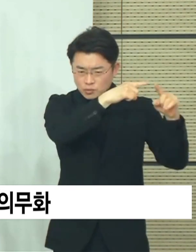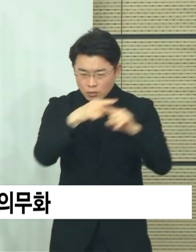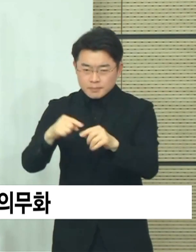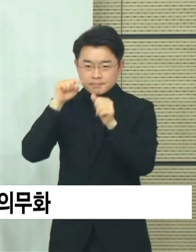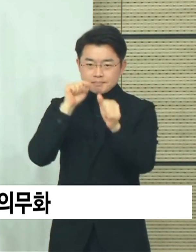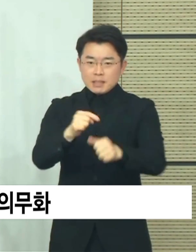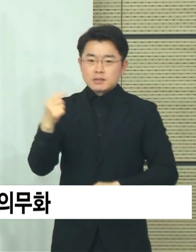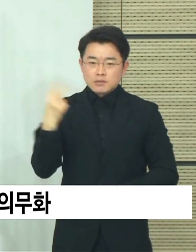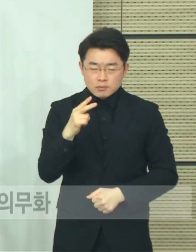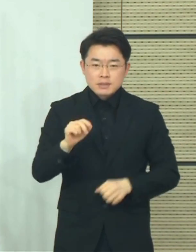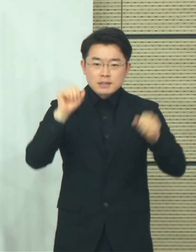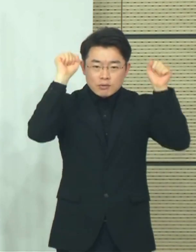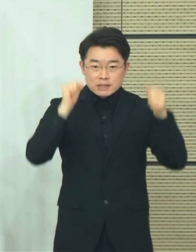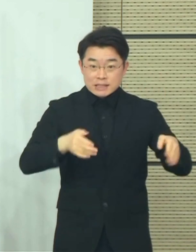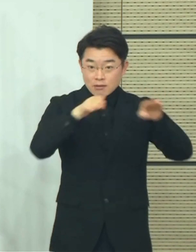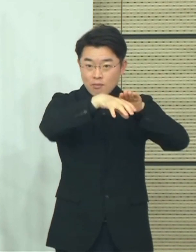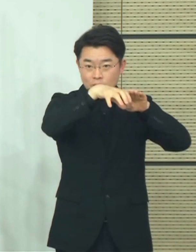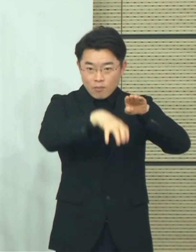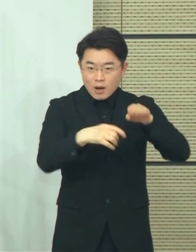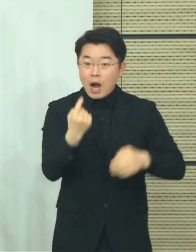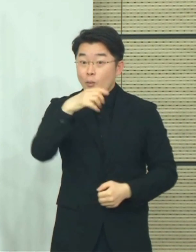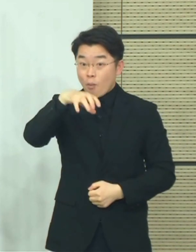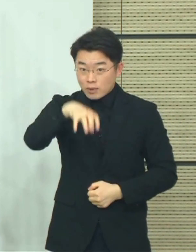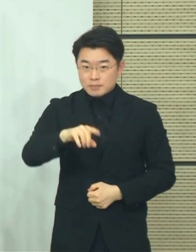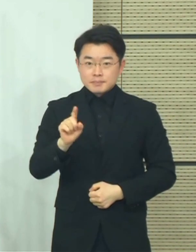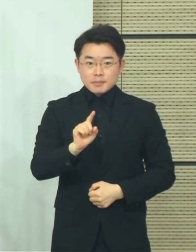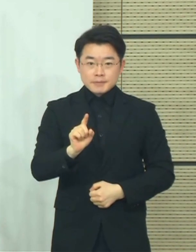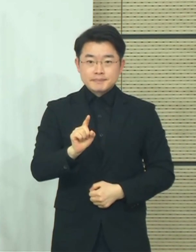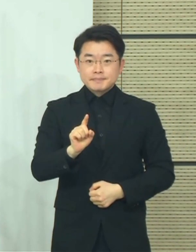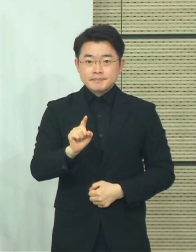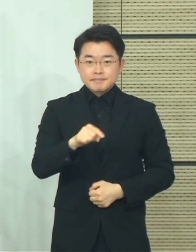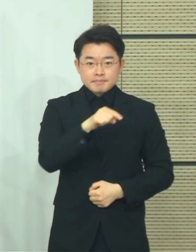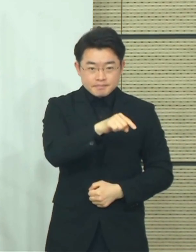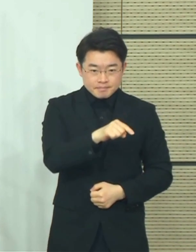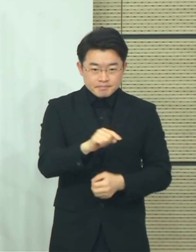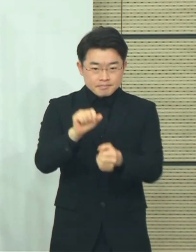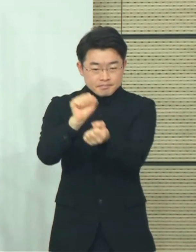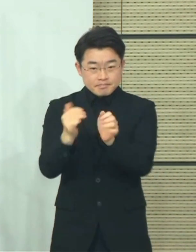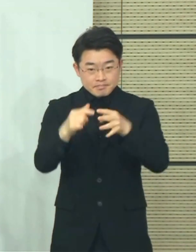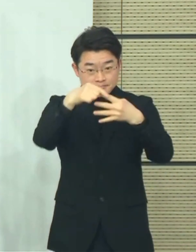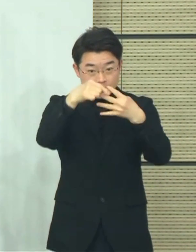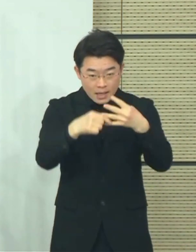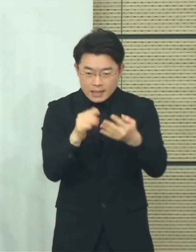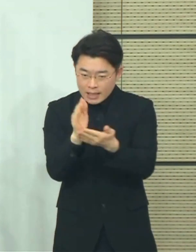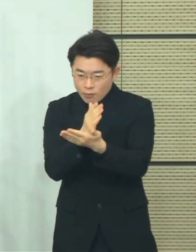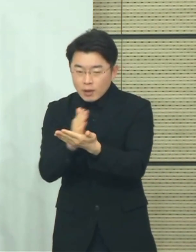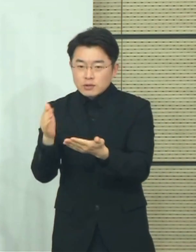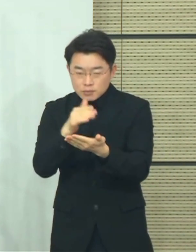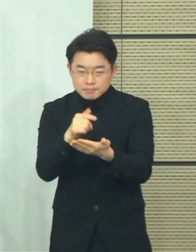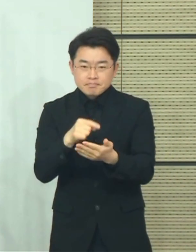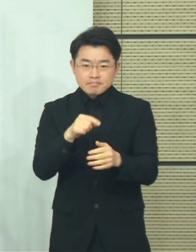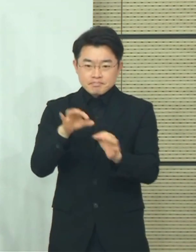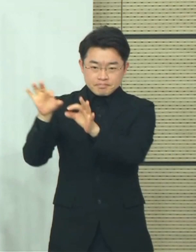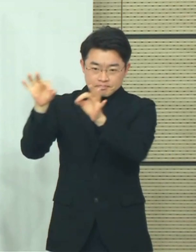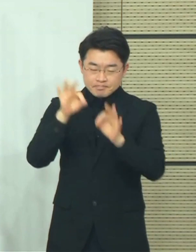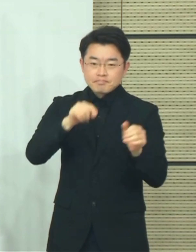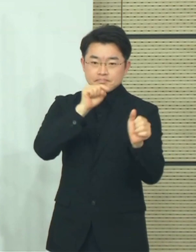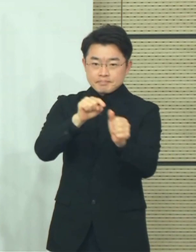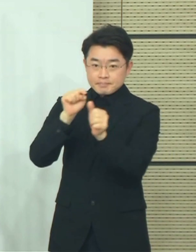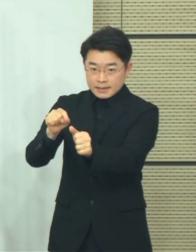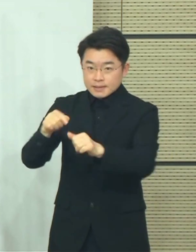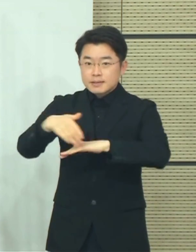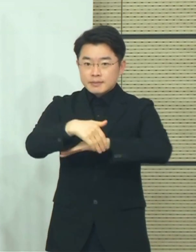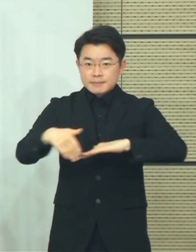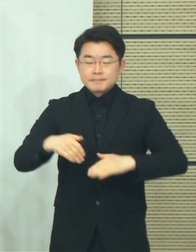시설과 학원 등은 업종의 세부 형태에 따라 세분화된 수칙을 정비하여 보다 정밀한